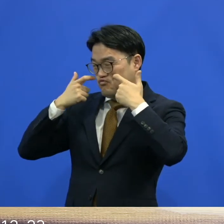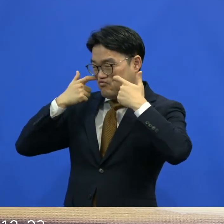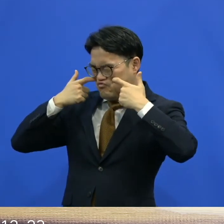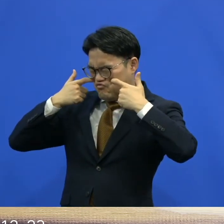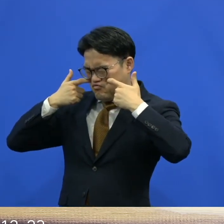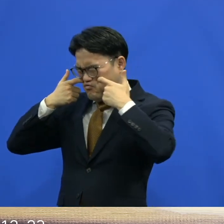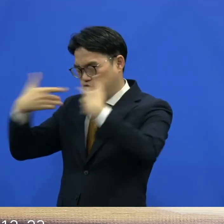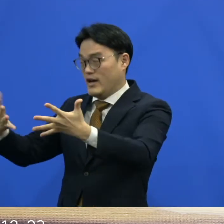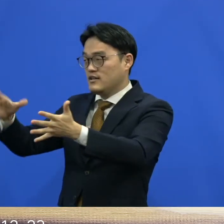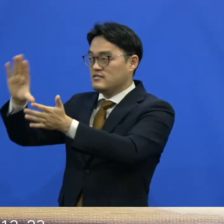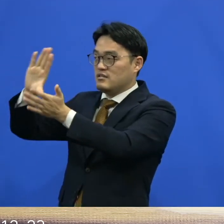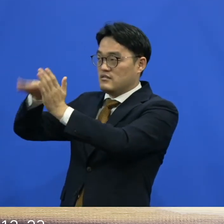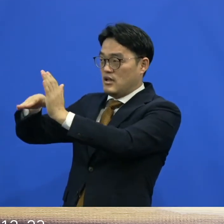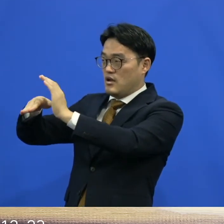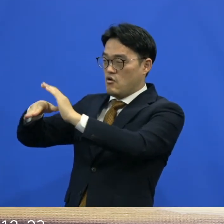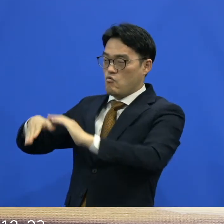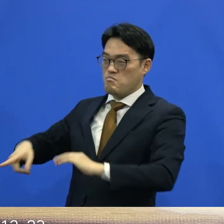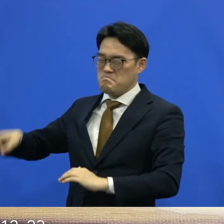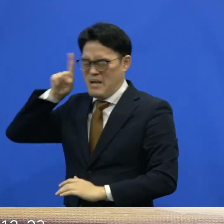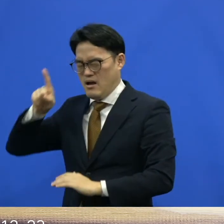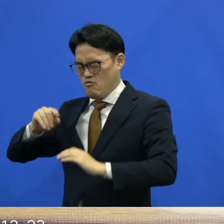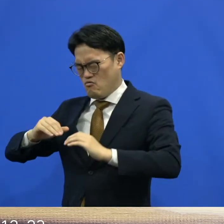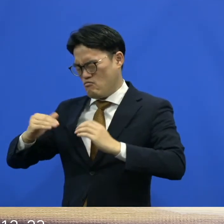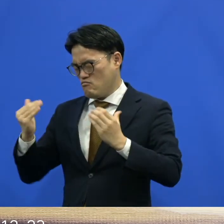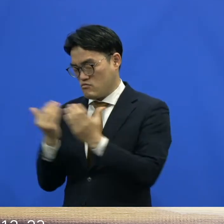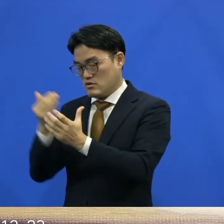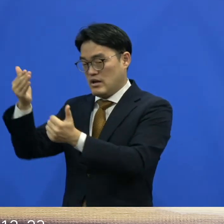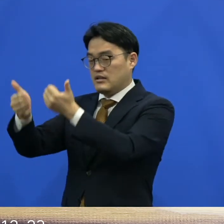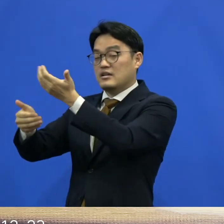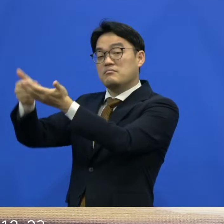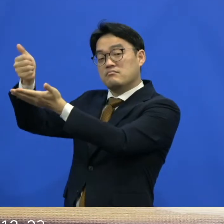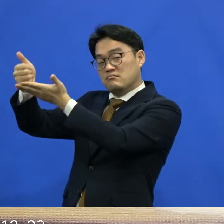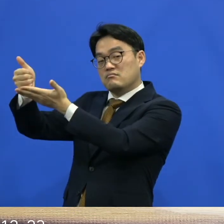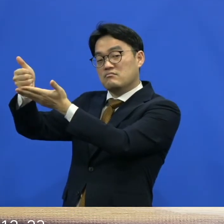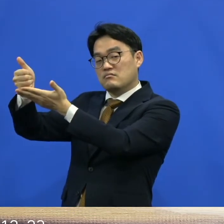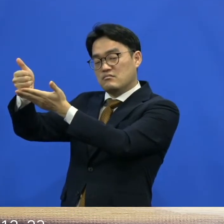흔들릴 때마다 완전하신 하나님을 신뢰해야 된다.